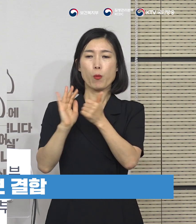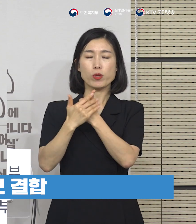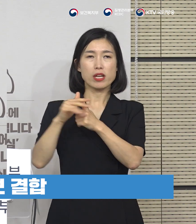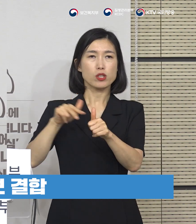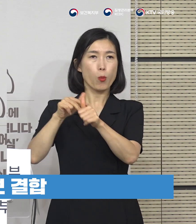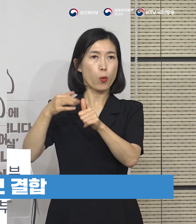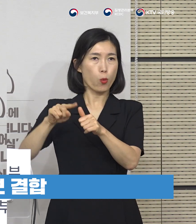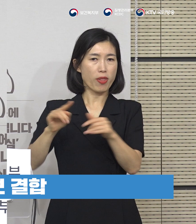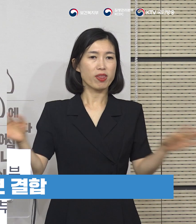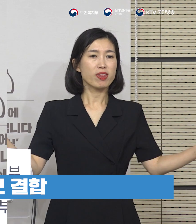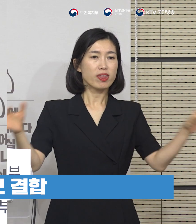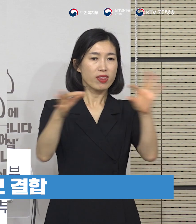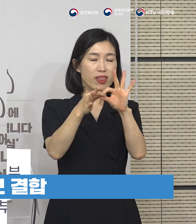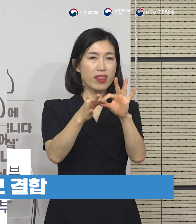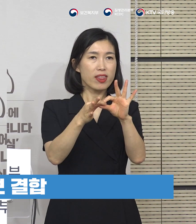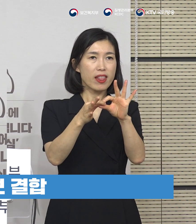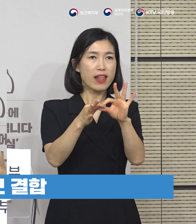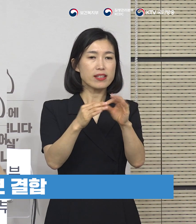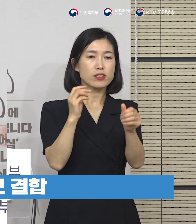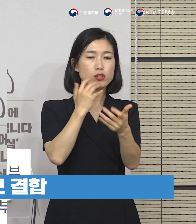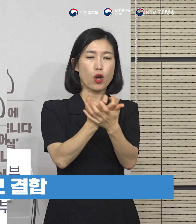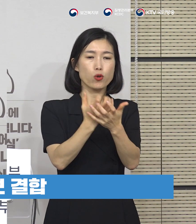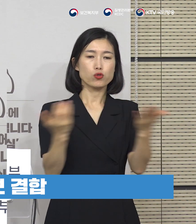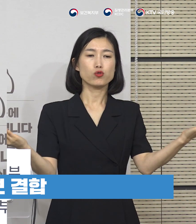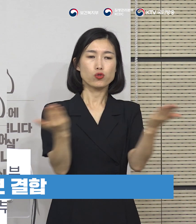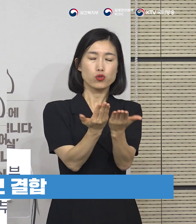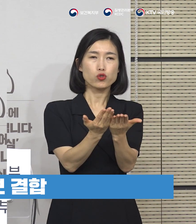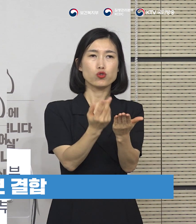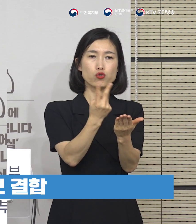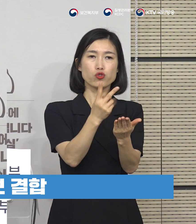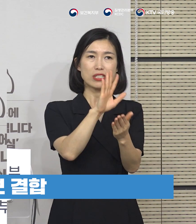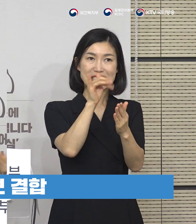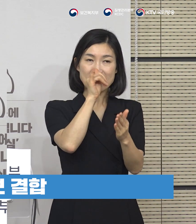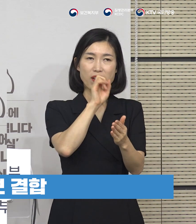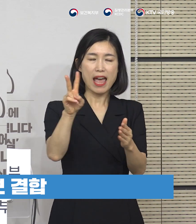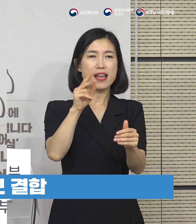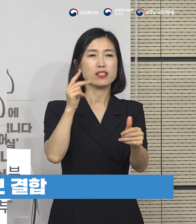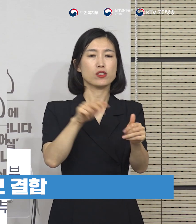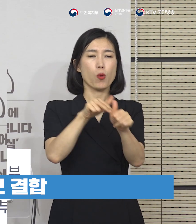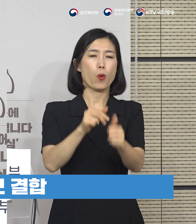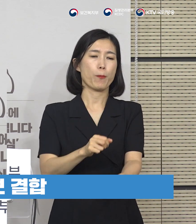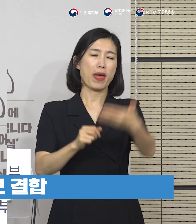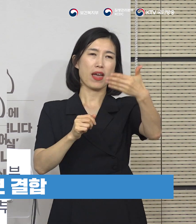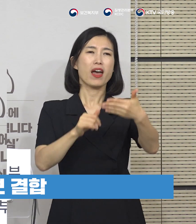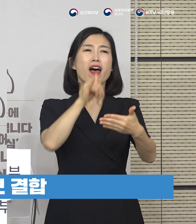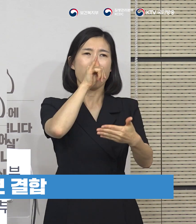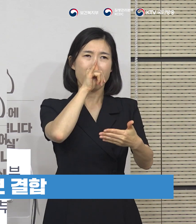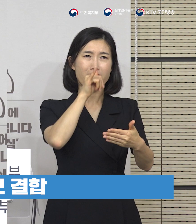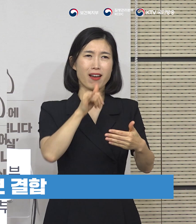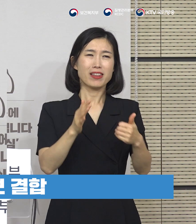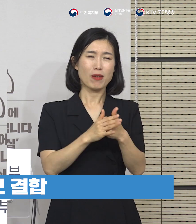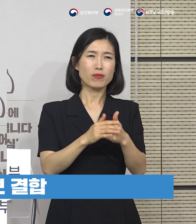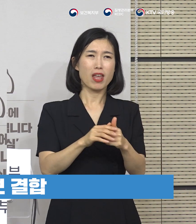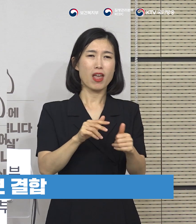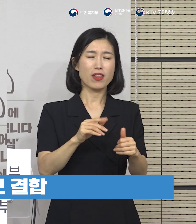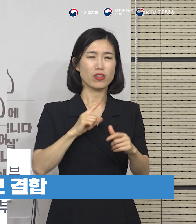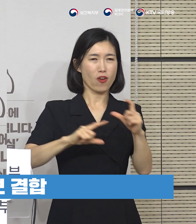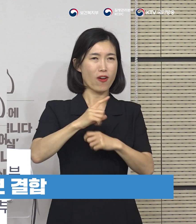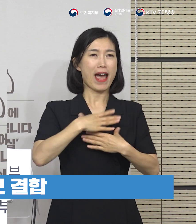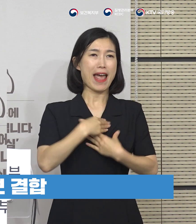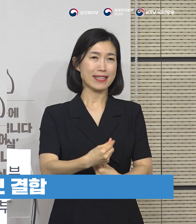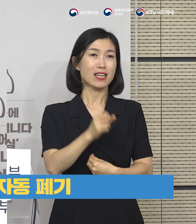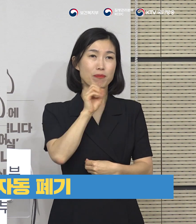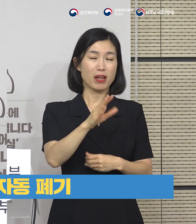수 있기 때문에 오히려 개인정보에 있어서도 상당한 보안성을 개선하는 효과가 있다는 말씀을 드리고, 추가적으로